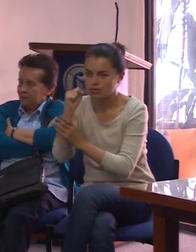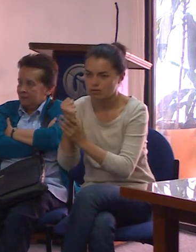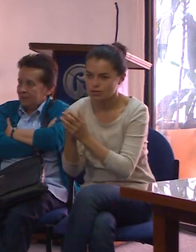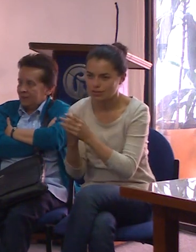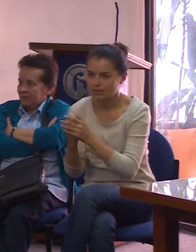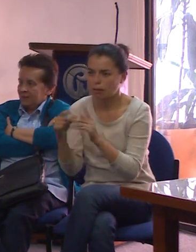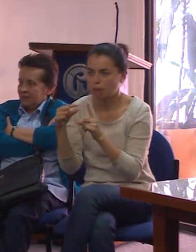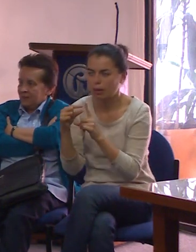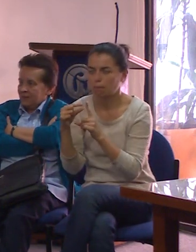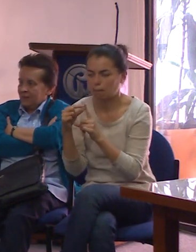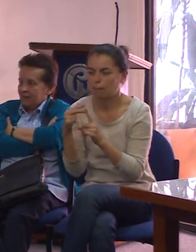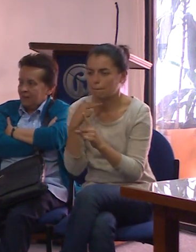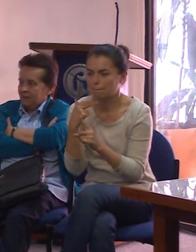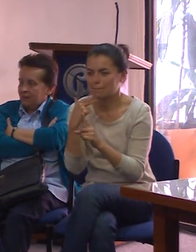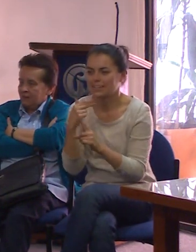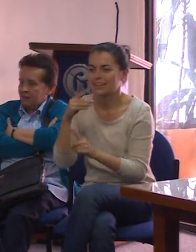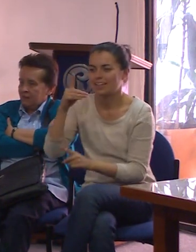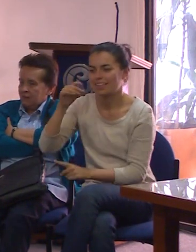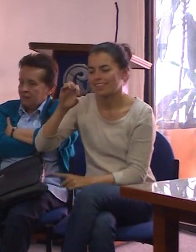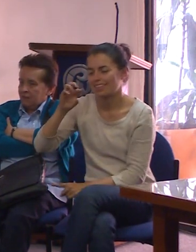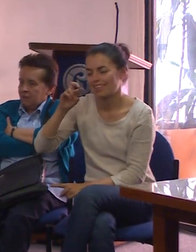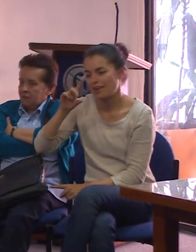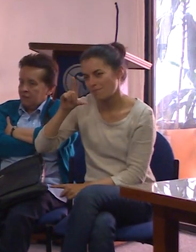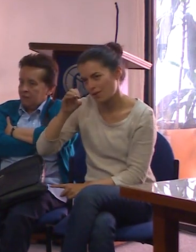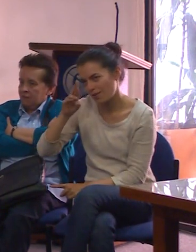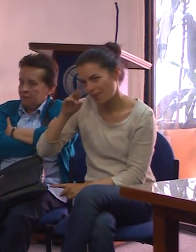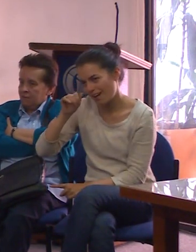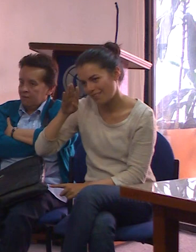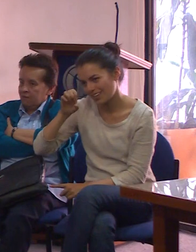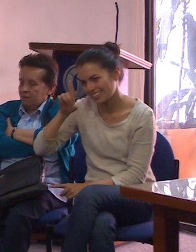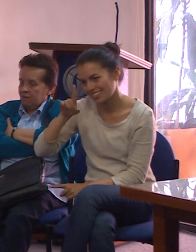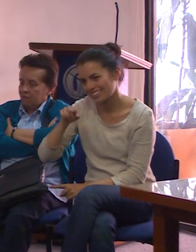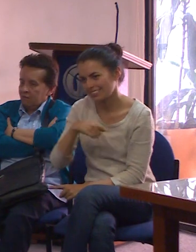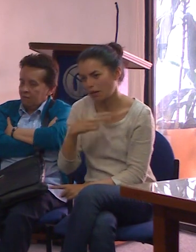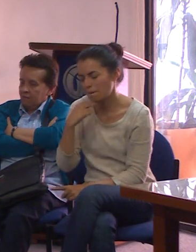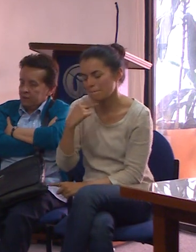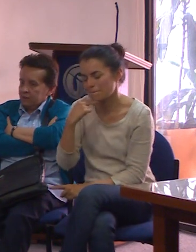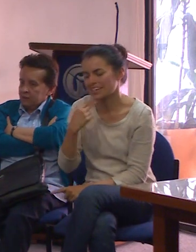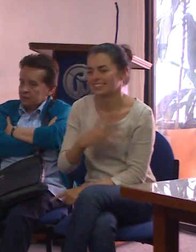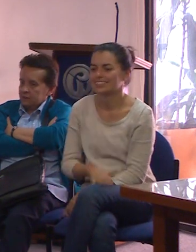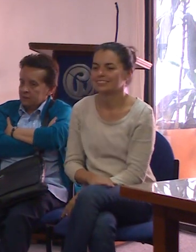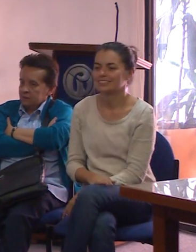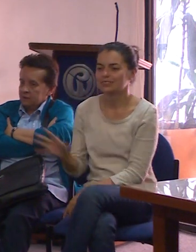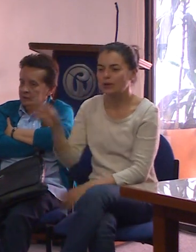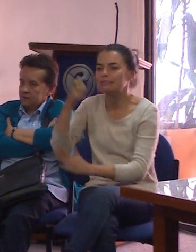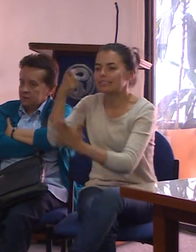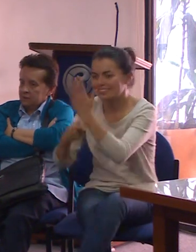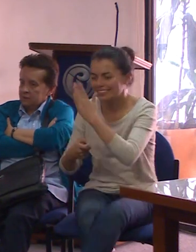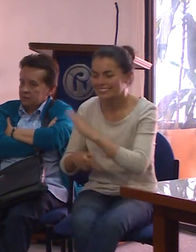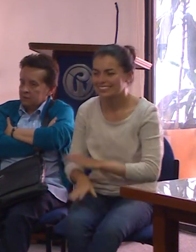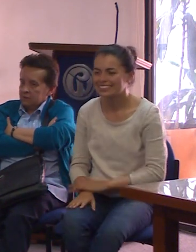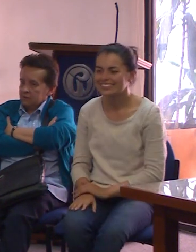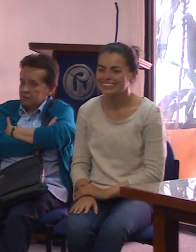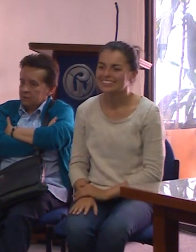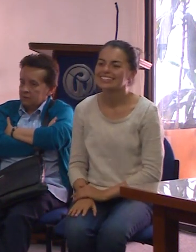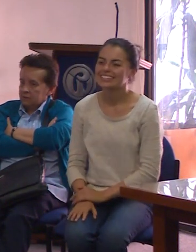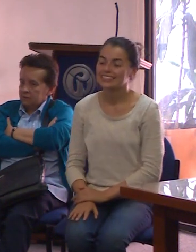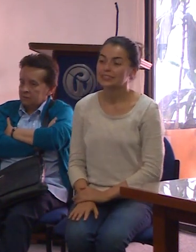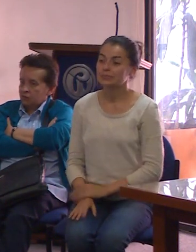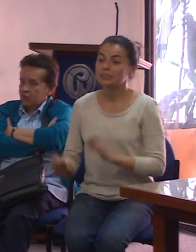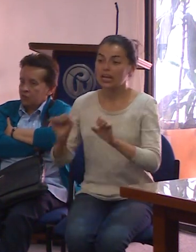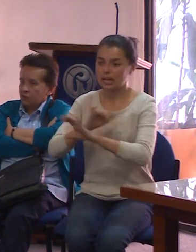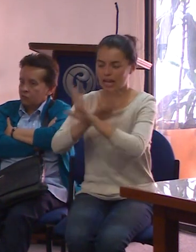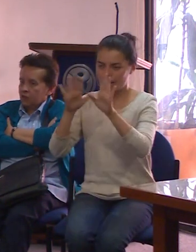deplorables, son condiciones que el humano no merece, ¿sí? Y sí, se entiende que sí, cometió un